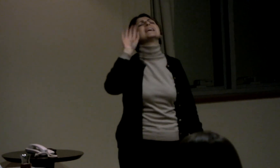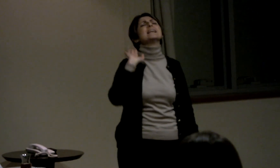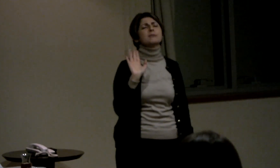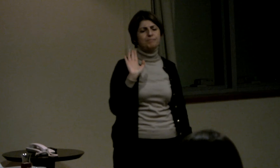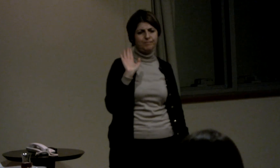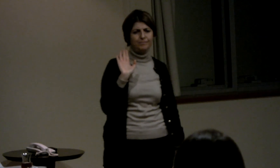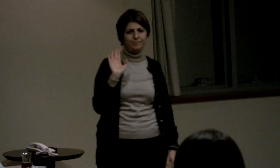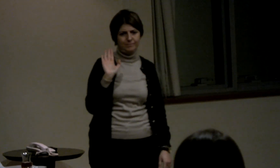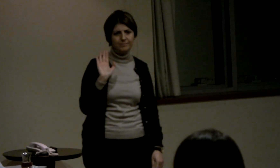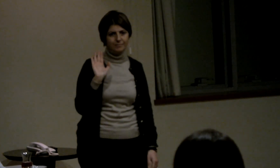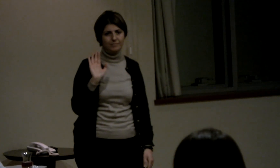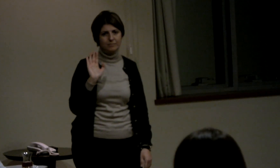değilim.